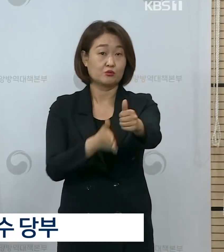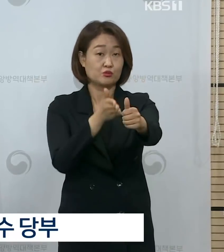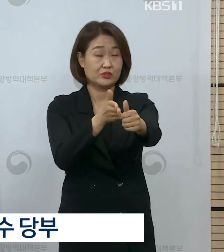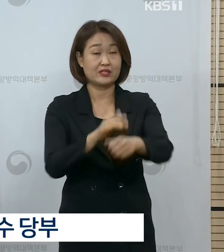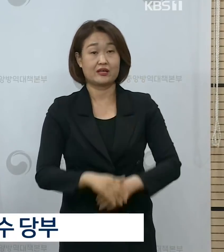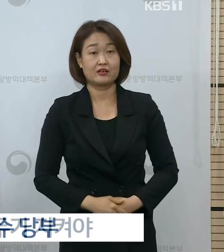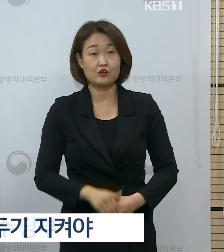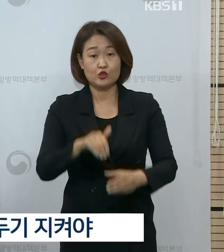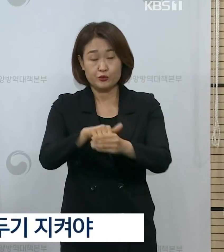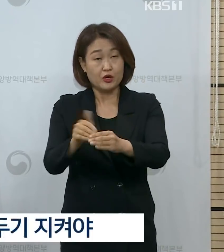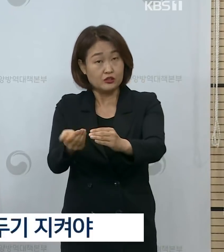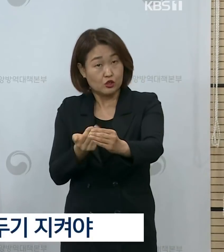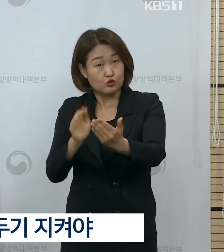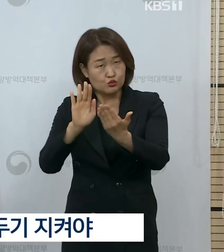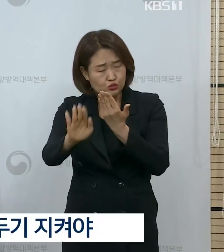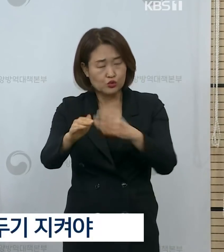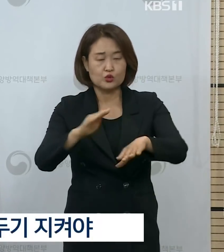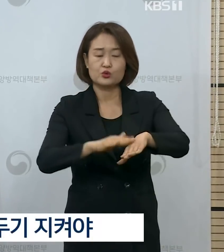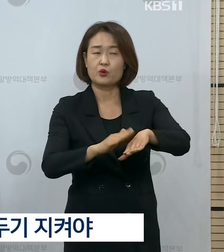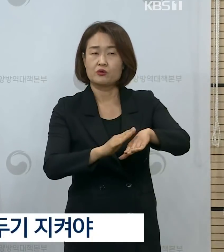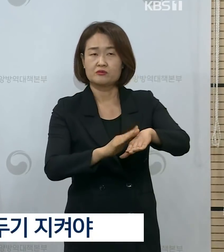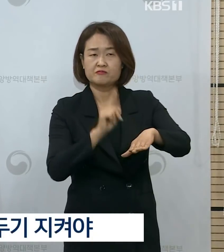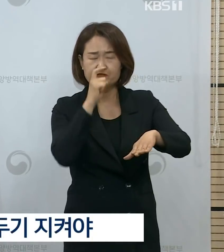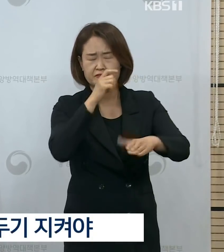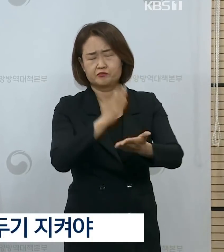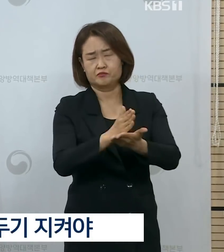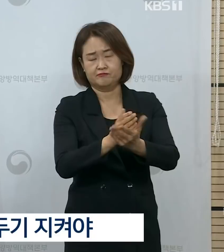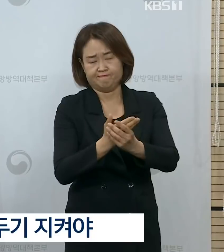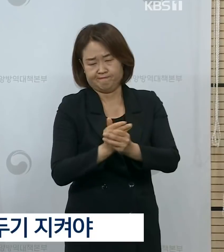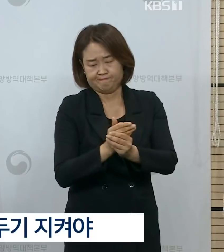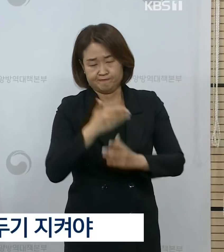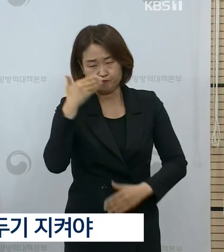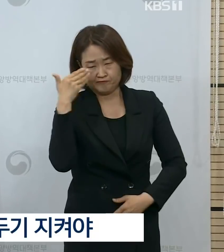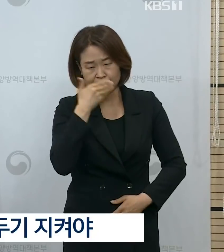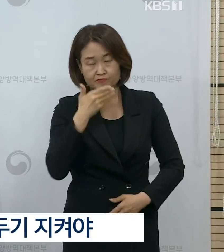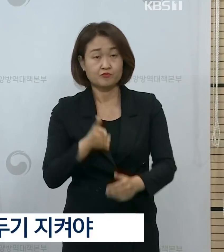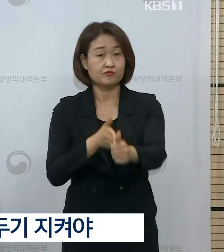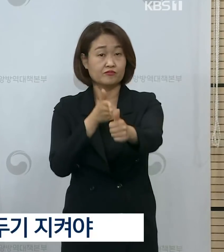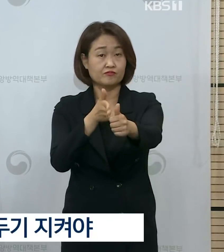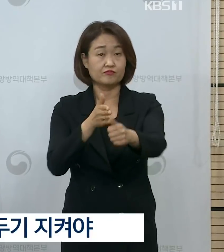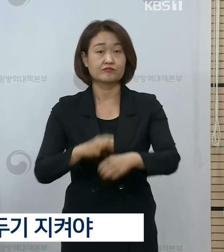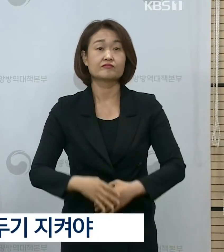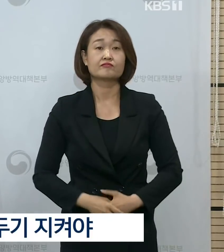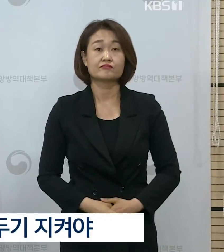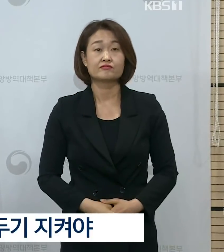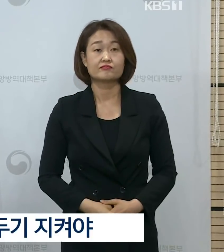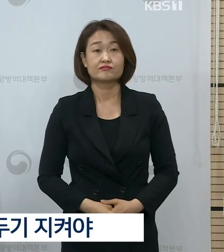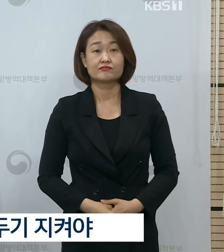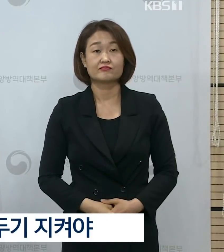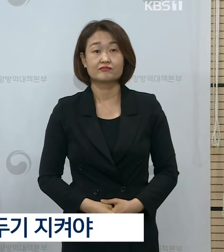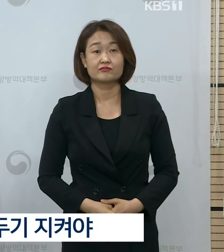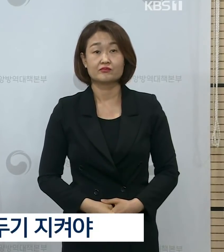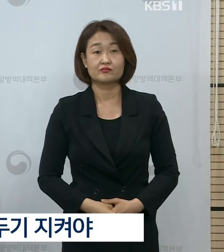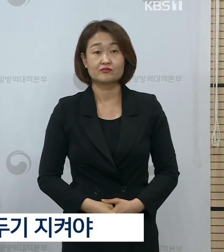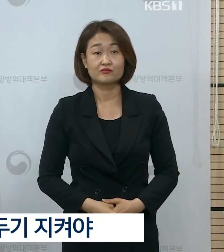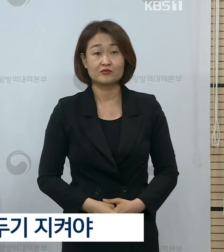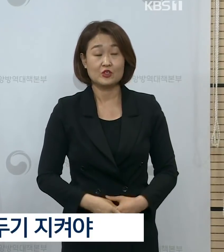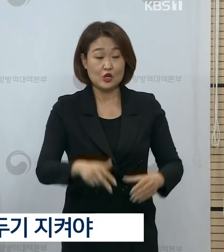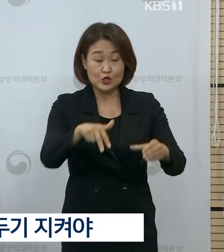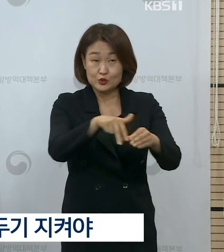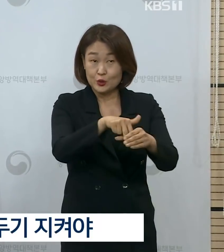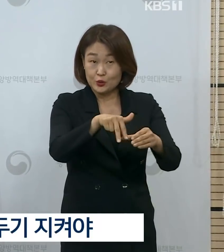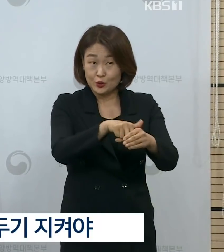시행 전후에는 손위생을 철저히 지켜주시기를 바랍니다. 한편 종교시설